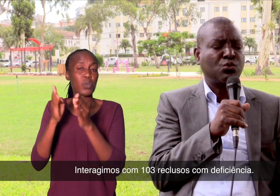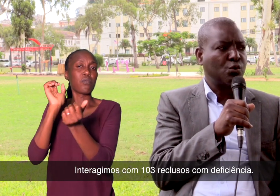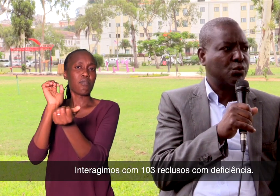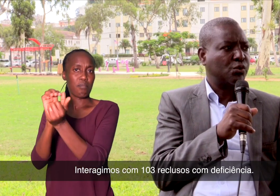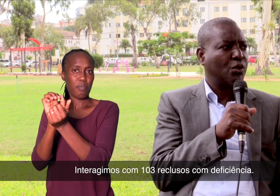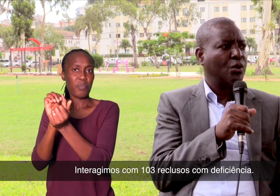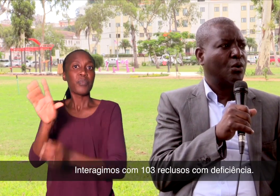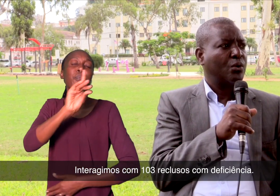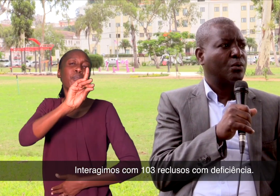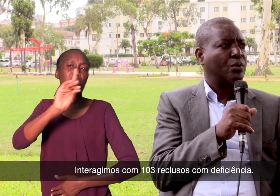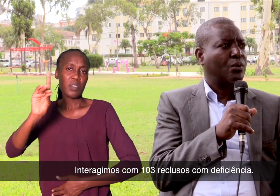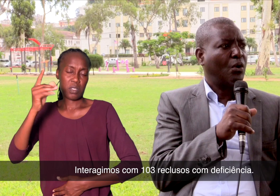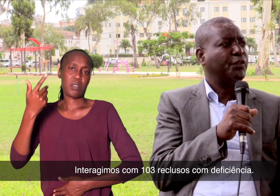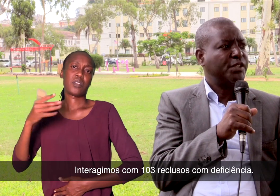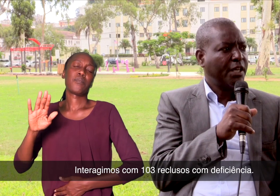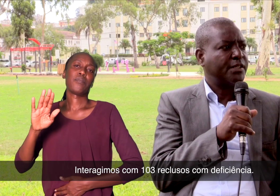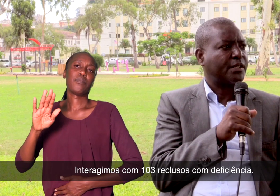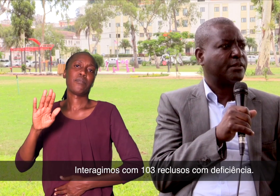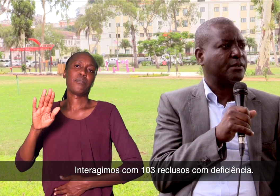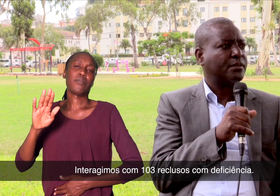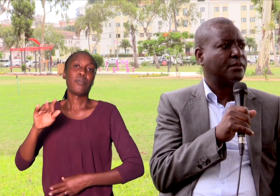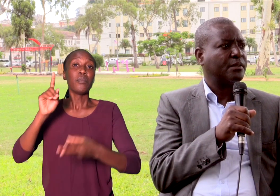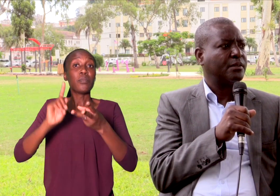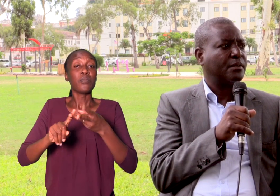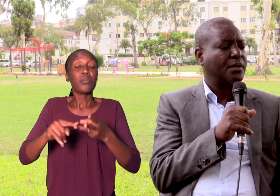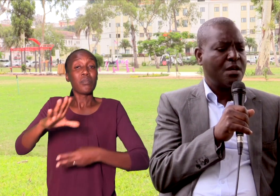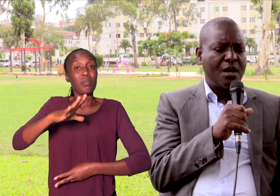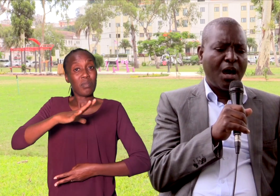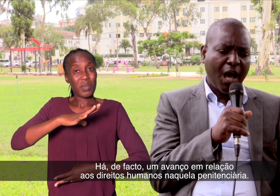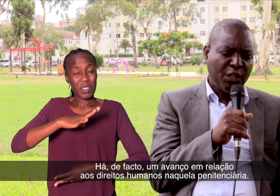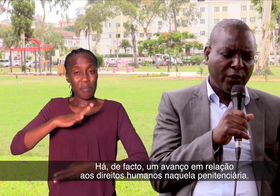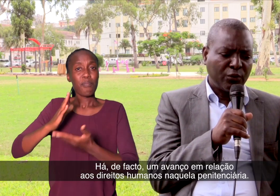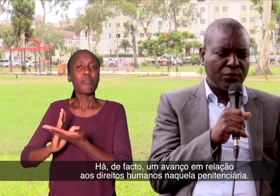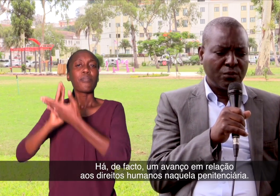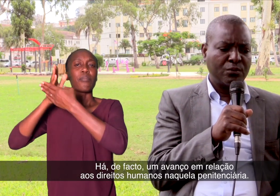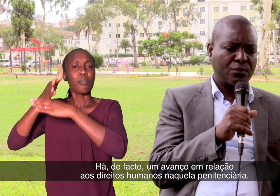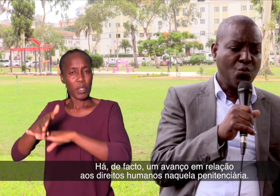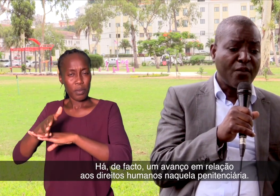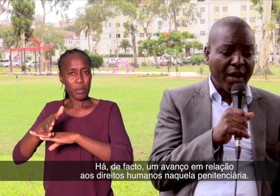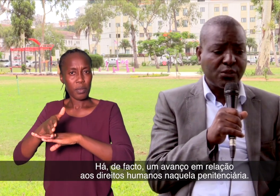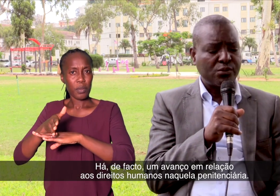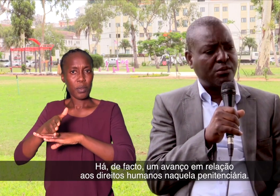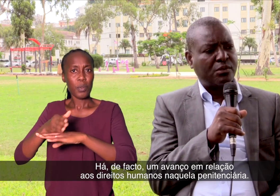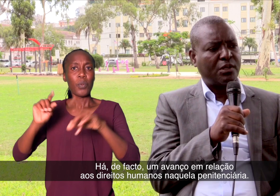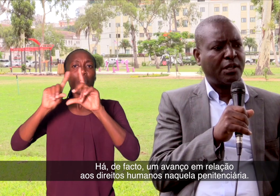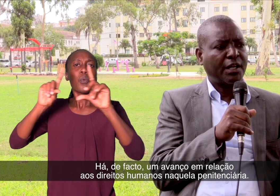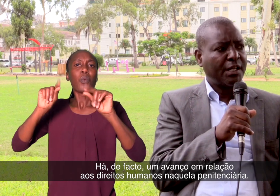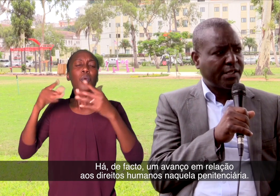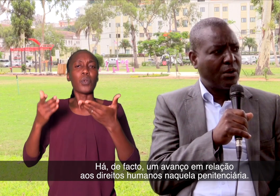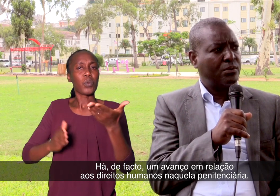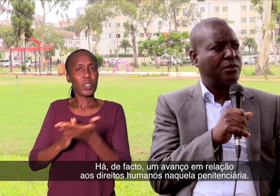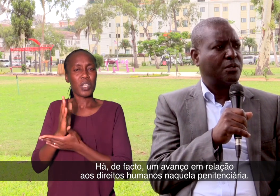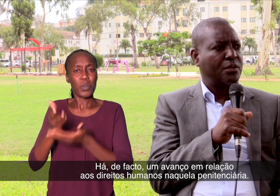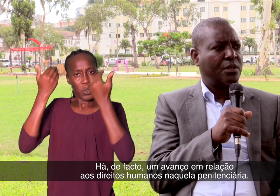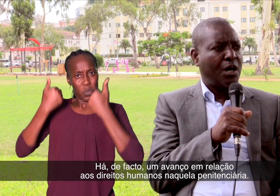reclusos com deficiência. Há de fato um avanço em